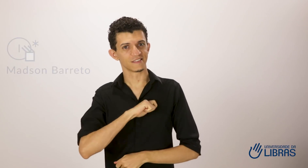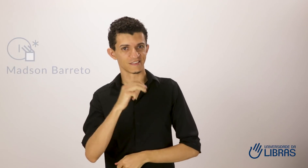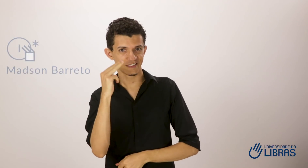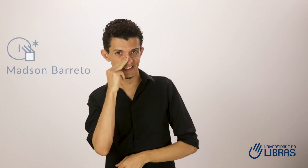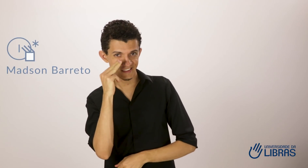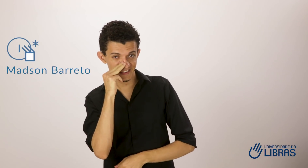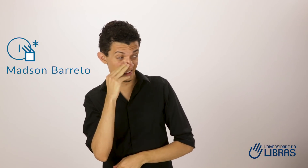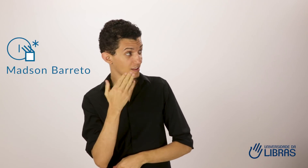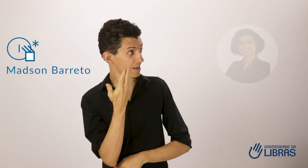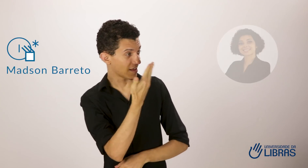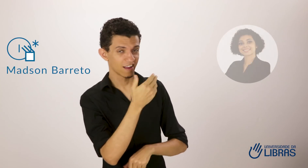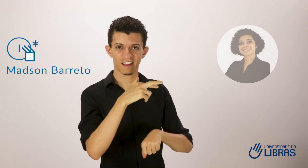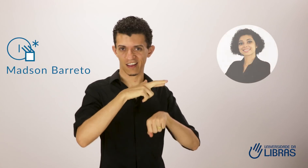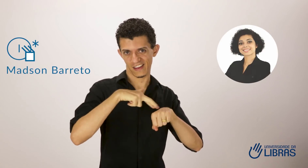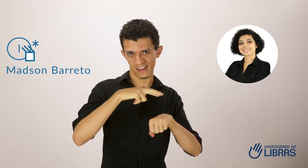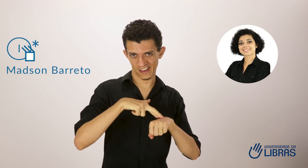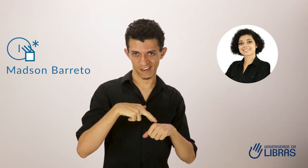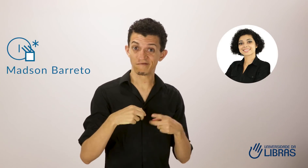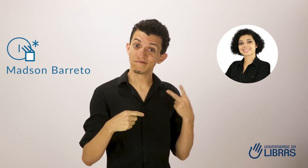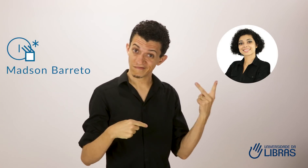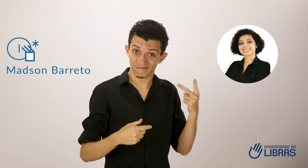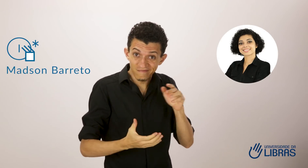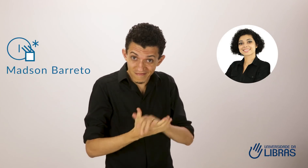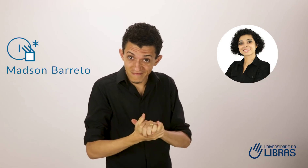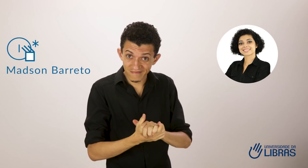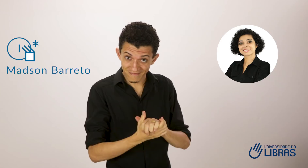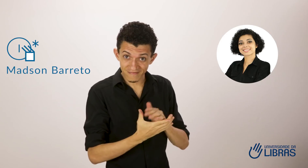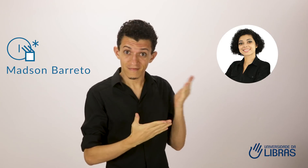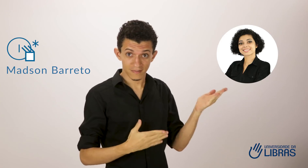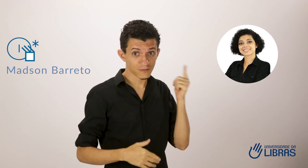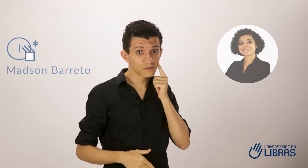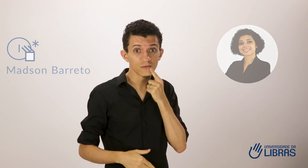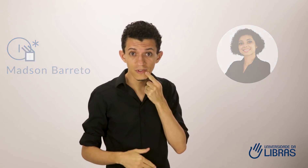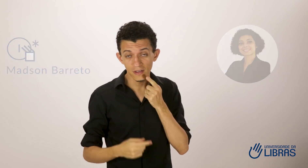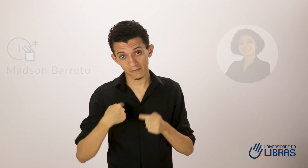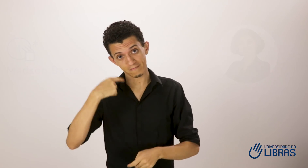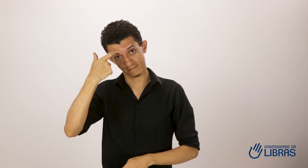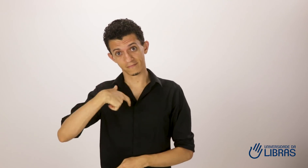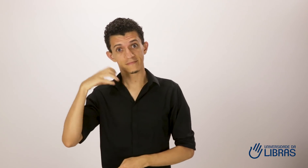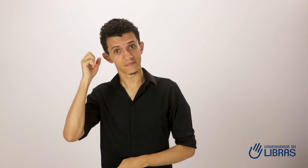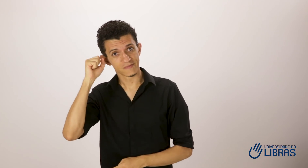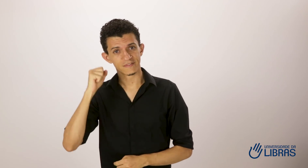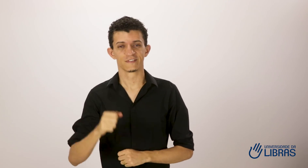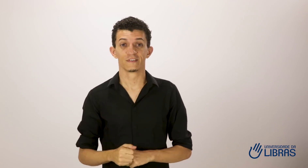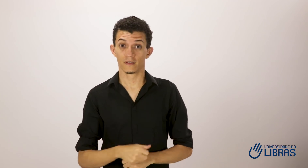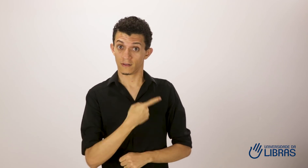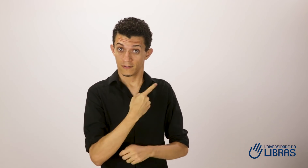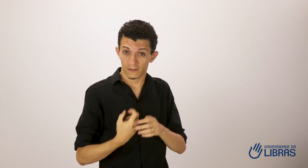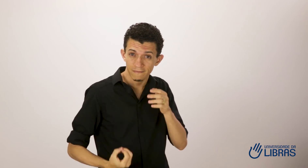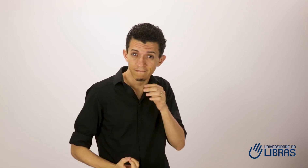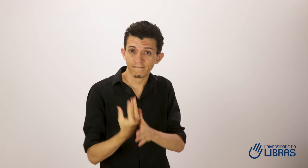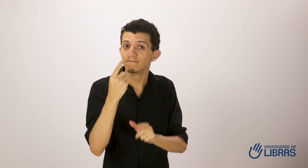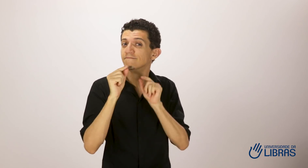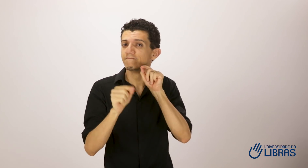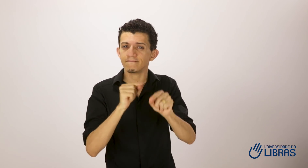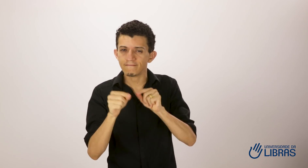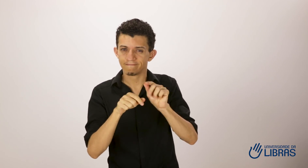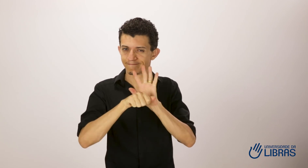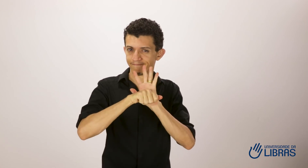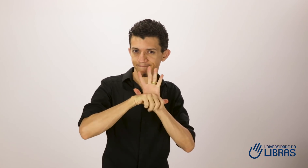Olá, eu sou o Madison, essa daqui é a minha esposa Raquel Barreto, ela é surda e nós somos os fundadores da Universidade da